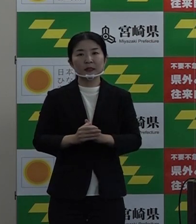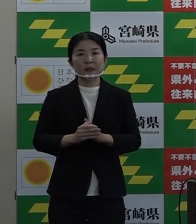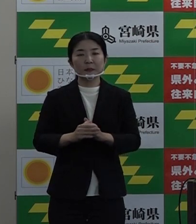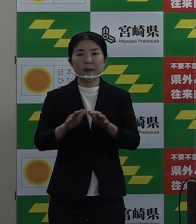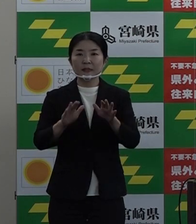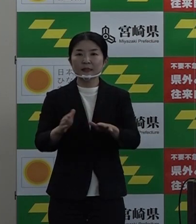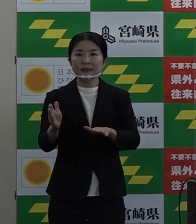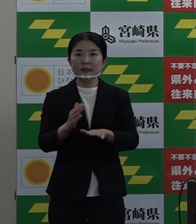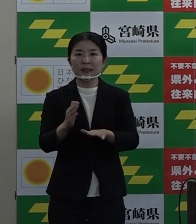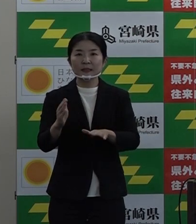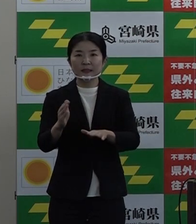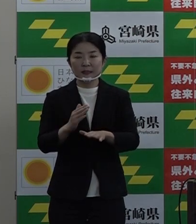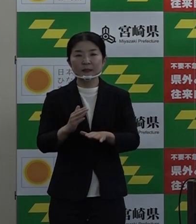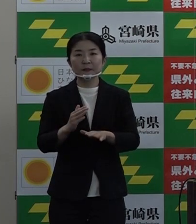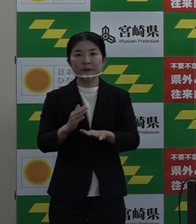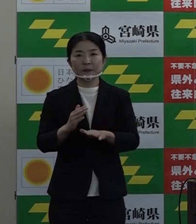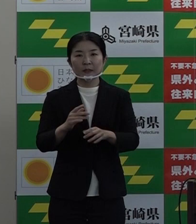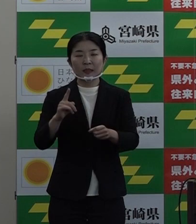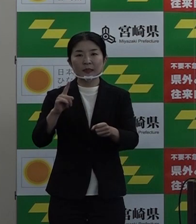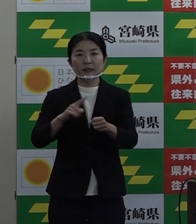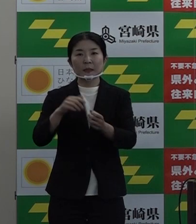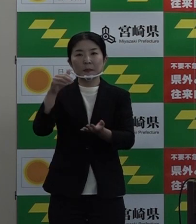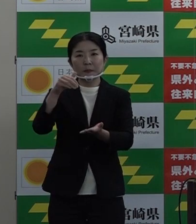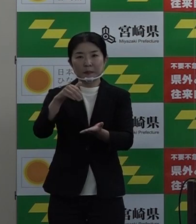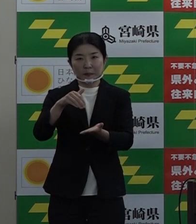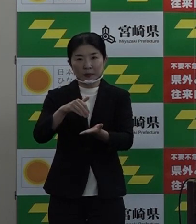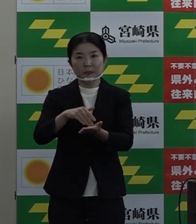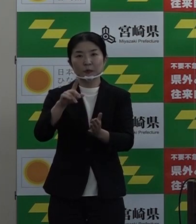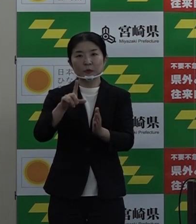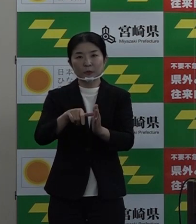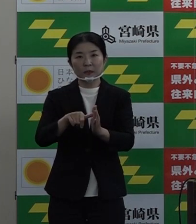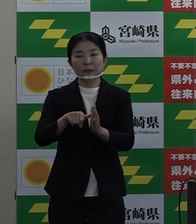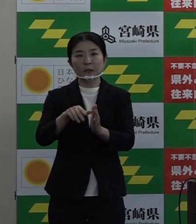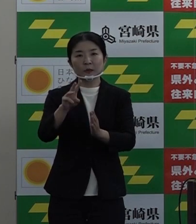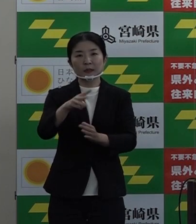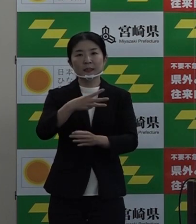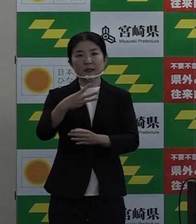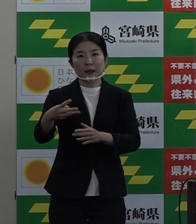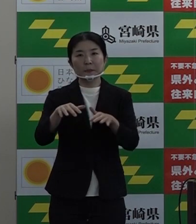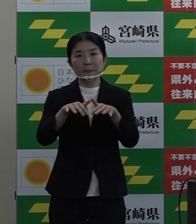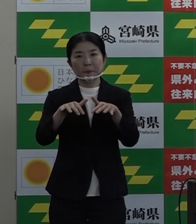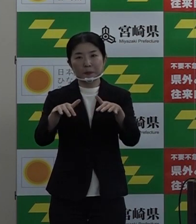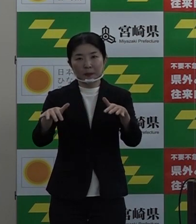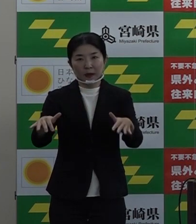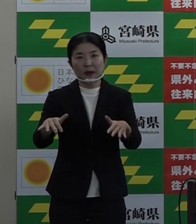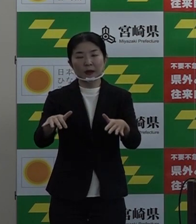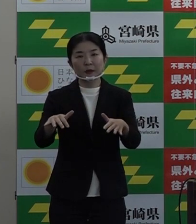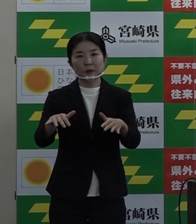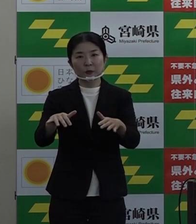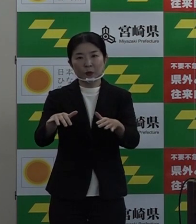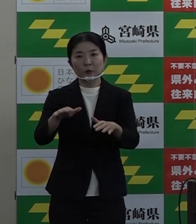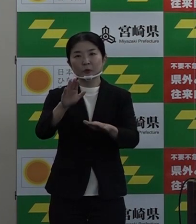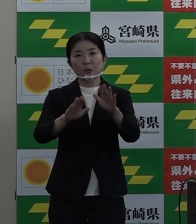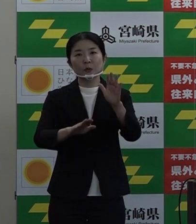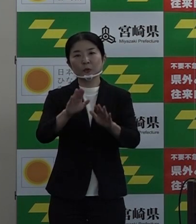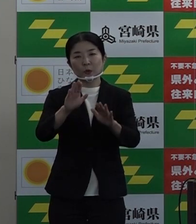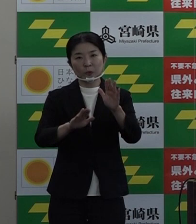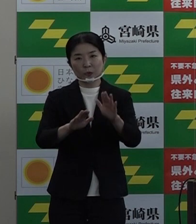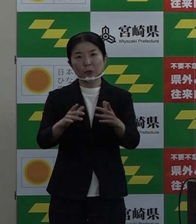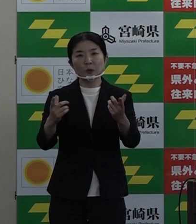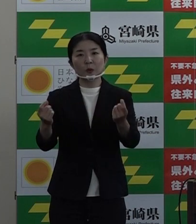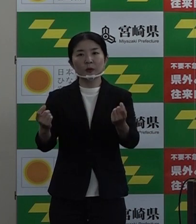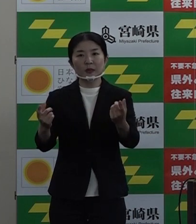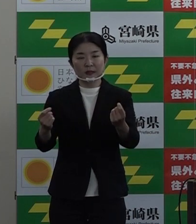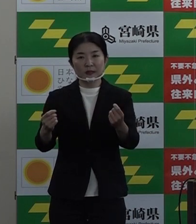というところ、まさにこの年末における第3波の立ち上がりと同じような状況にある